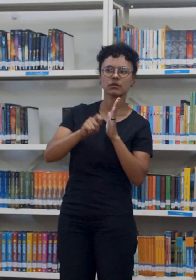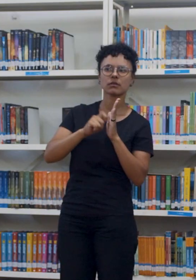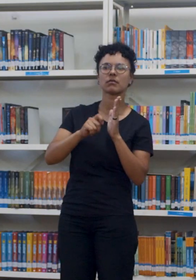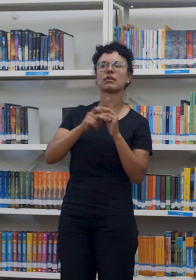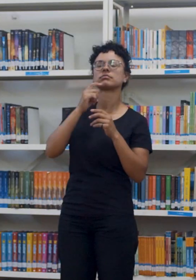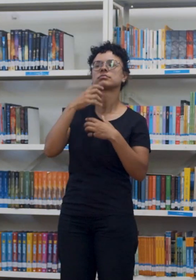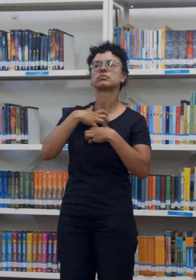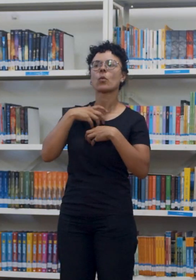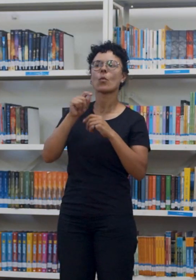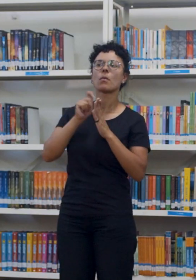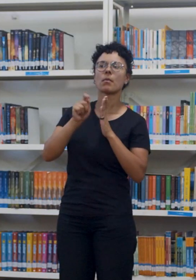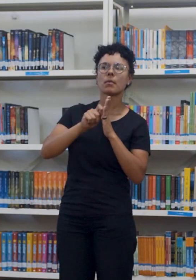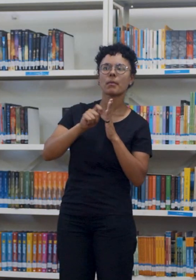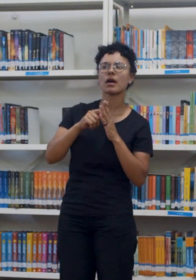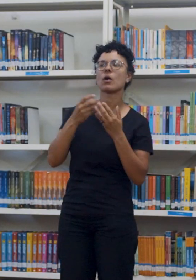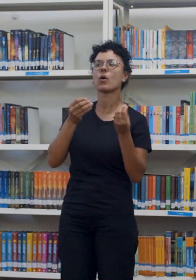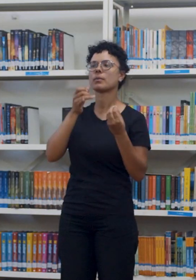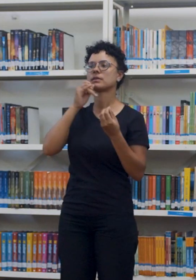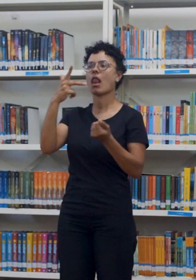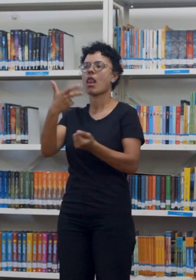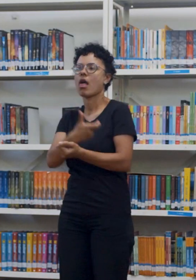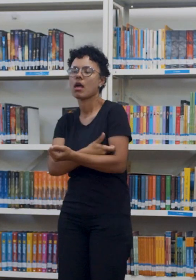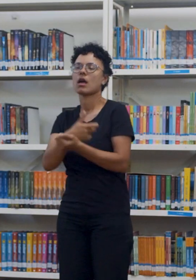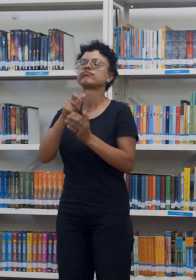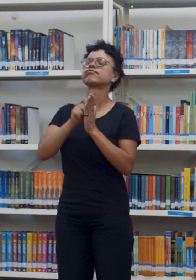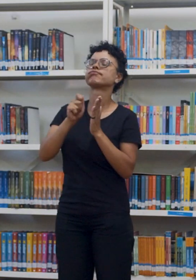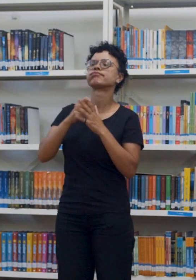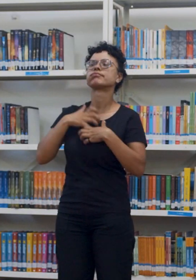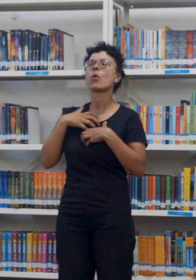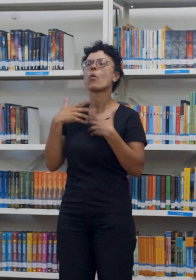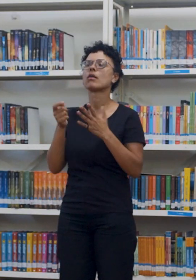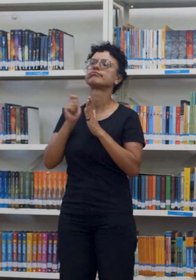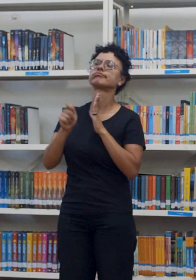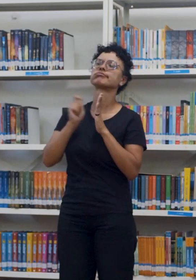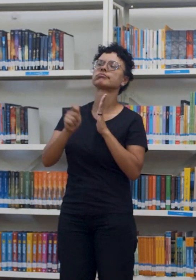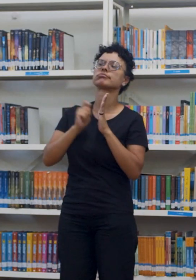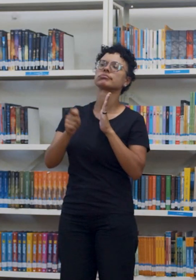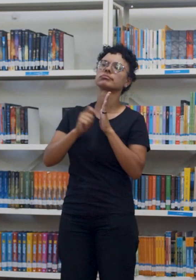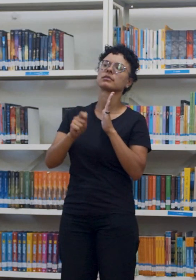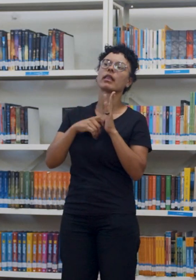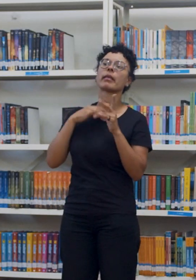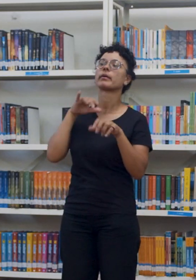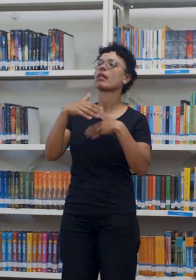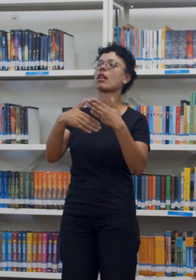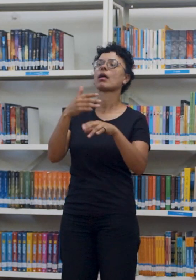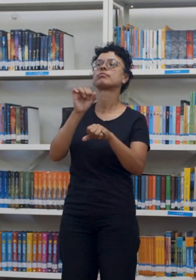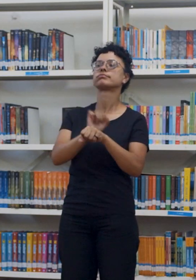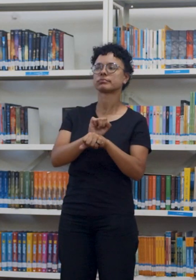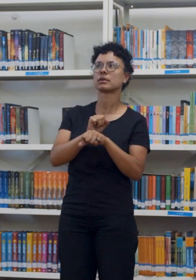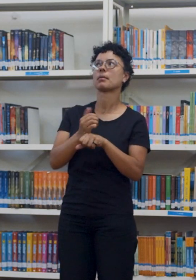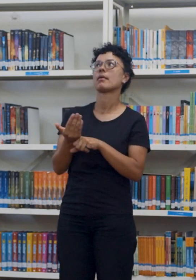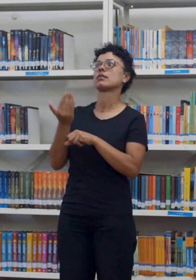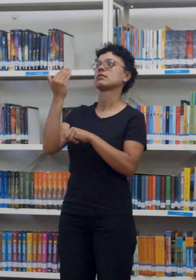escrever, eu estava assim, de cada vez que eu tinha ação, dia. Maravilhoso. Parei. E esses